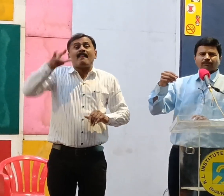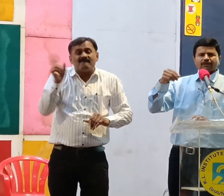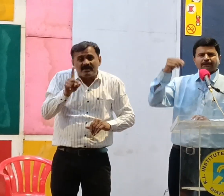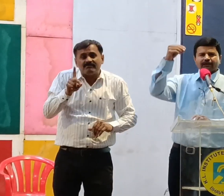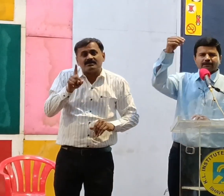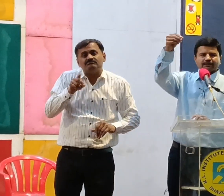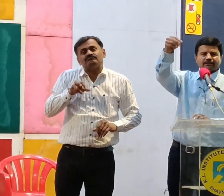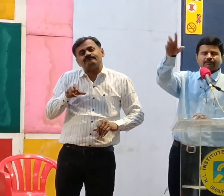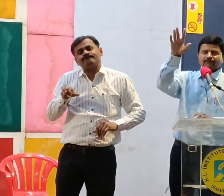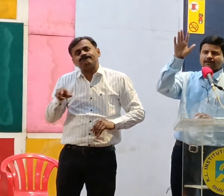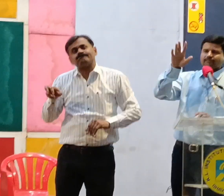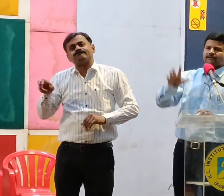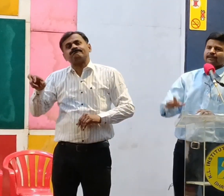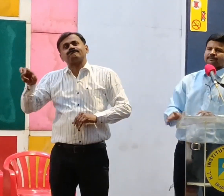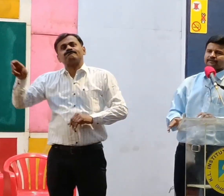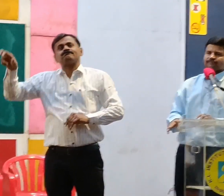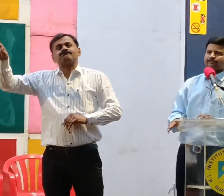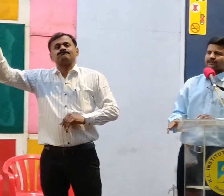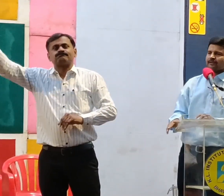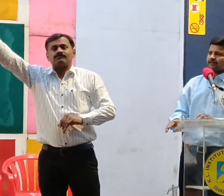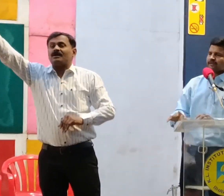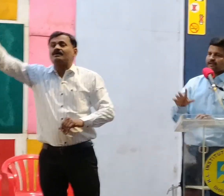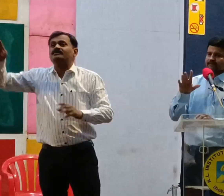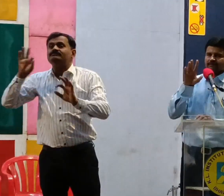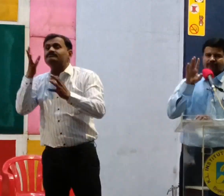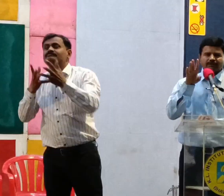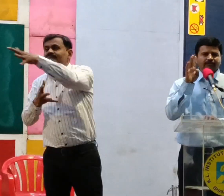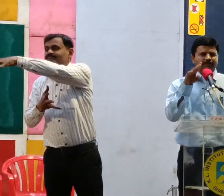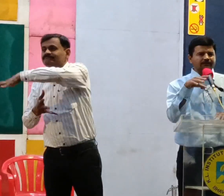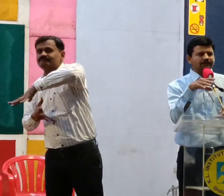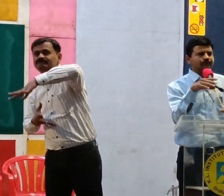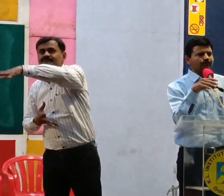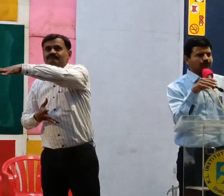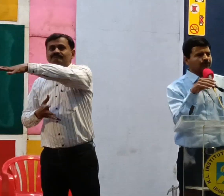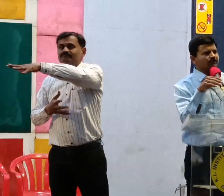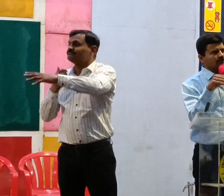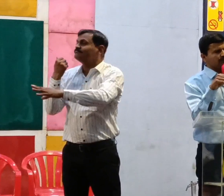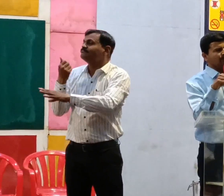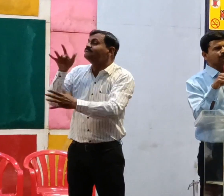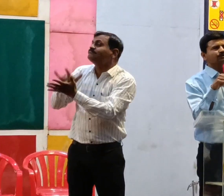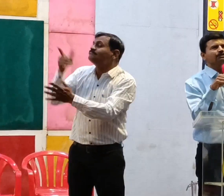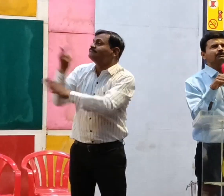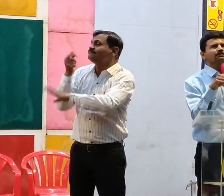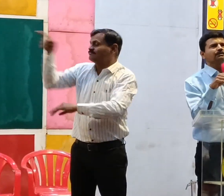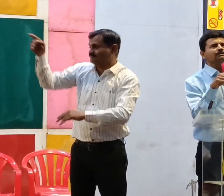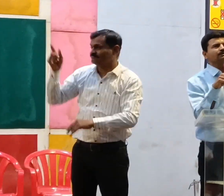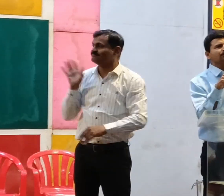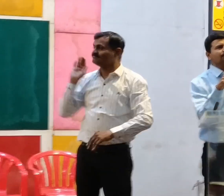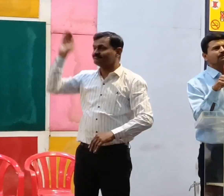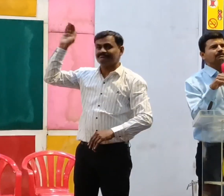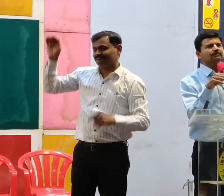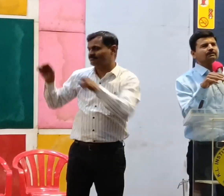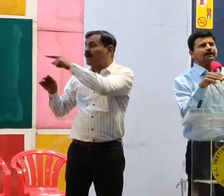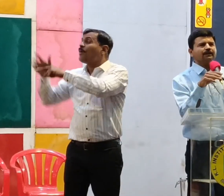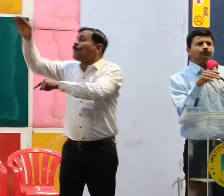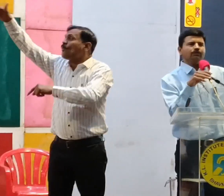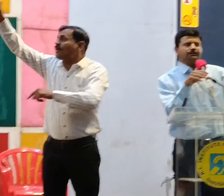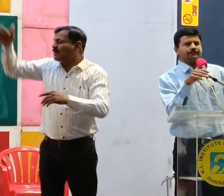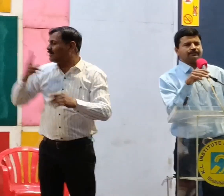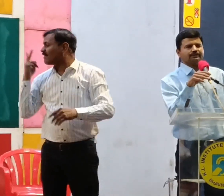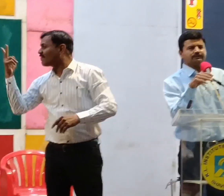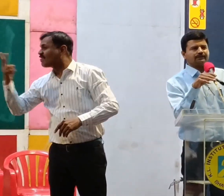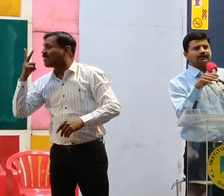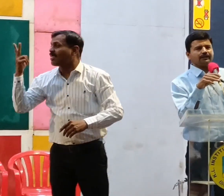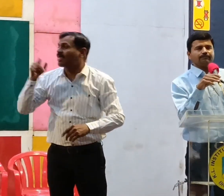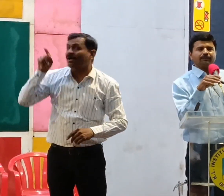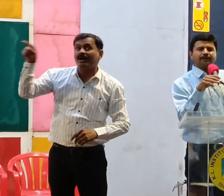એ પોટલી લઈને એ મેળામાં જાય છે અને જેની પાસેથી ઊંટ ખરીદ્યો હતો એને ગોતે